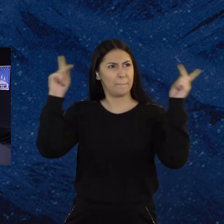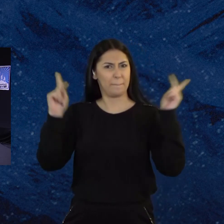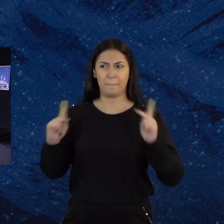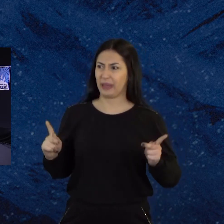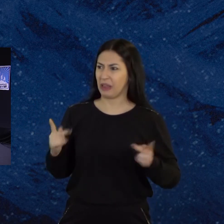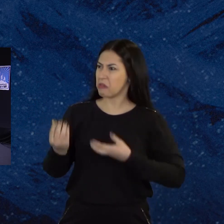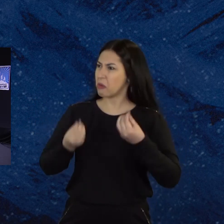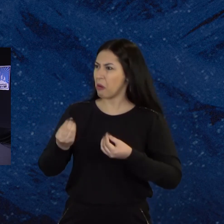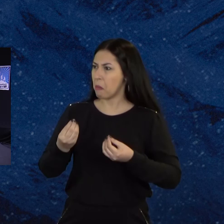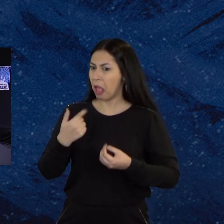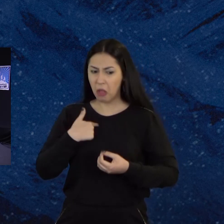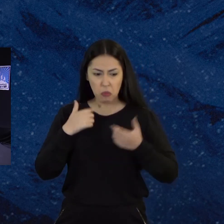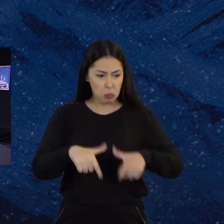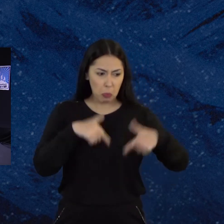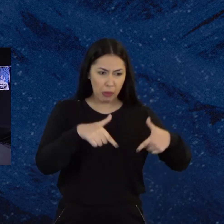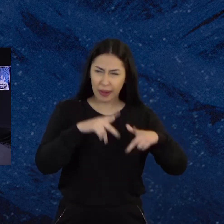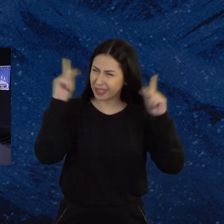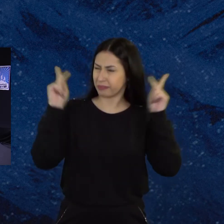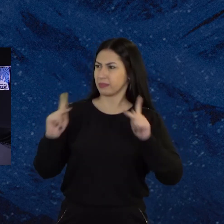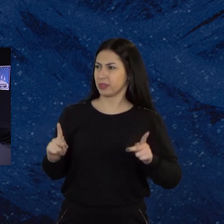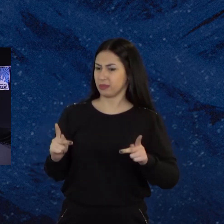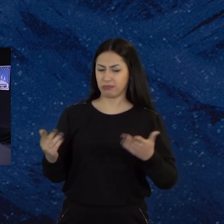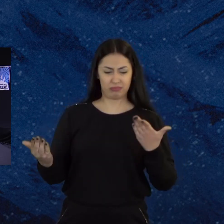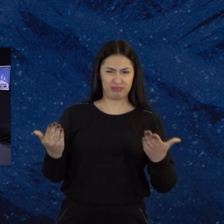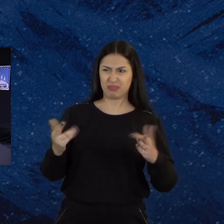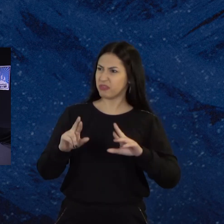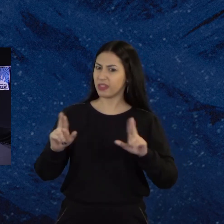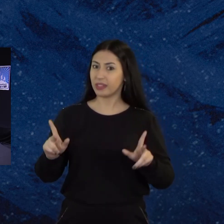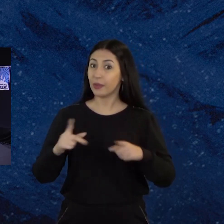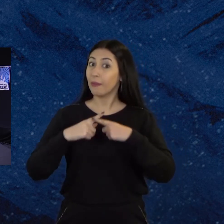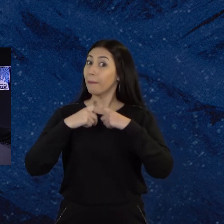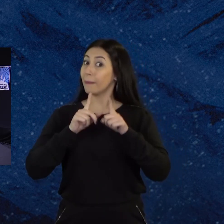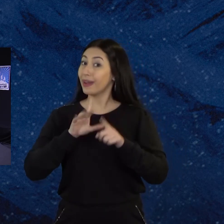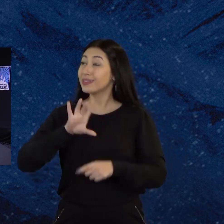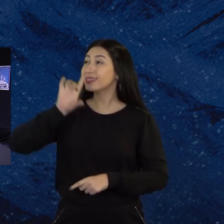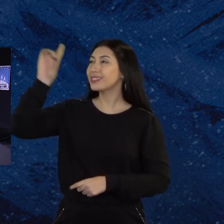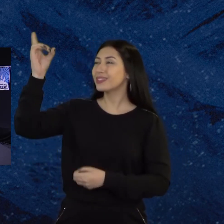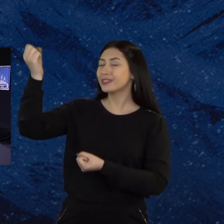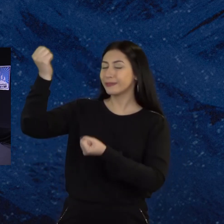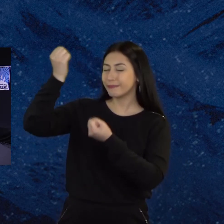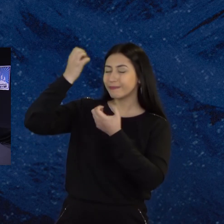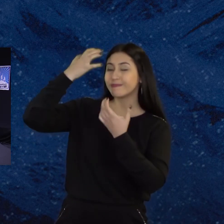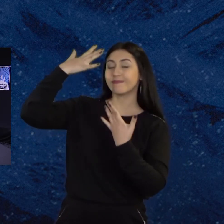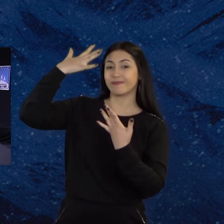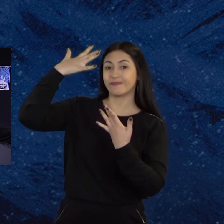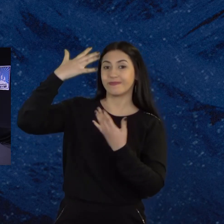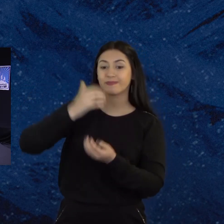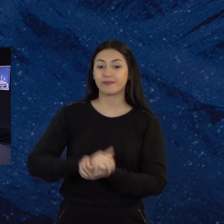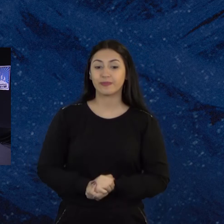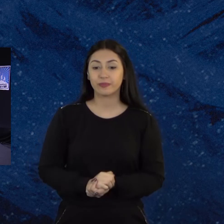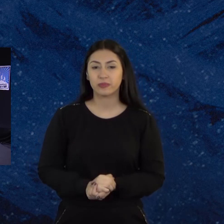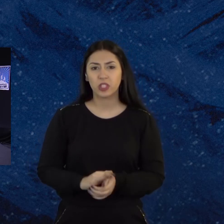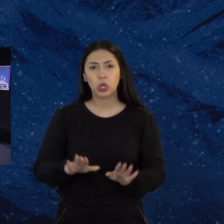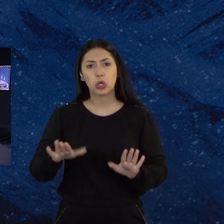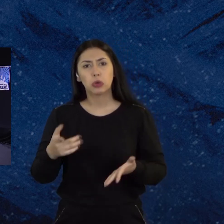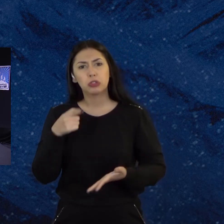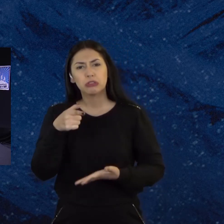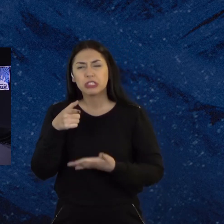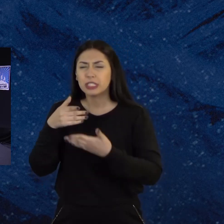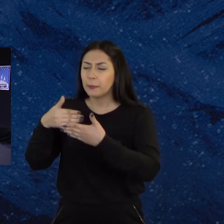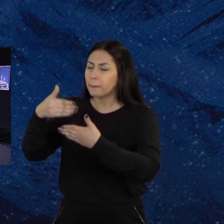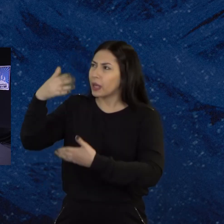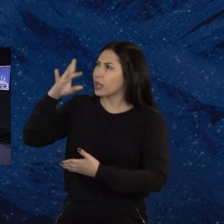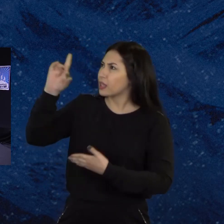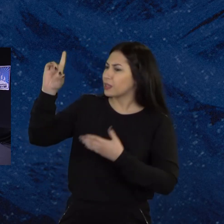está na luta ou você está na paz. Mas a palavra de Deus vem dar luz para nós essa noite. Quando você entra na presença de